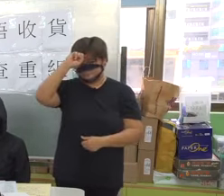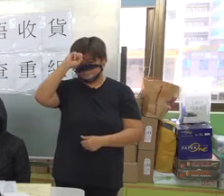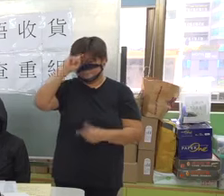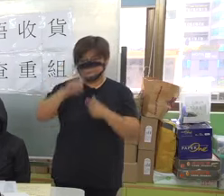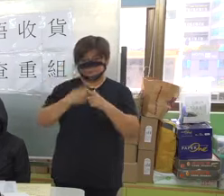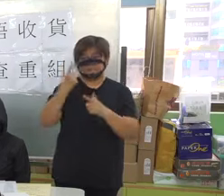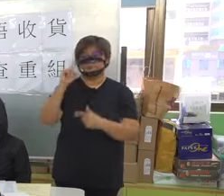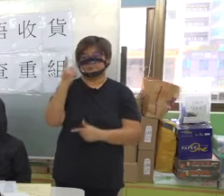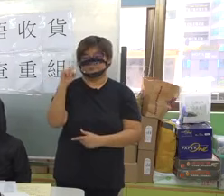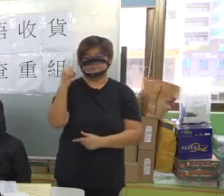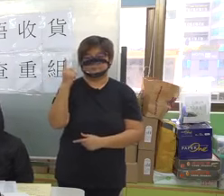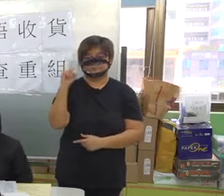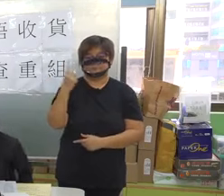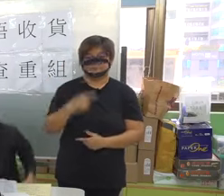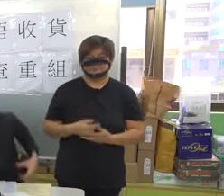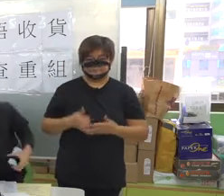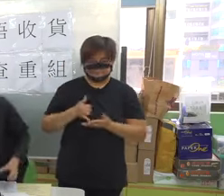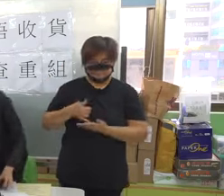悼先，兩位病人站立。